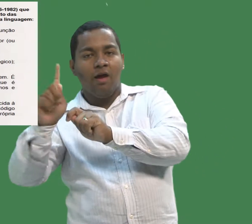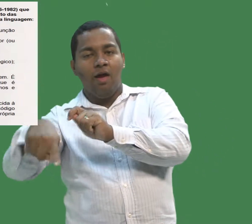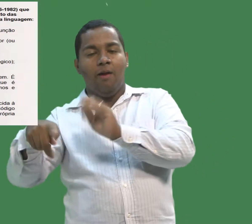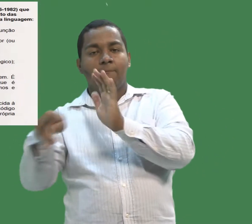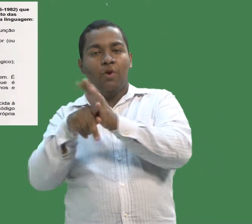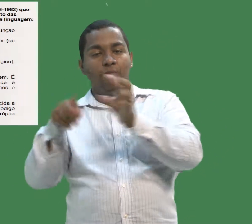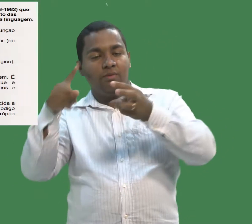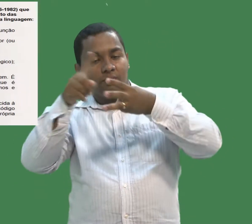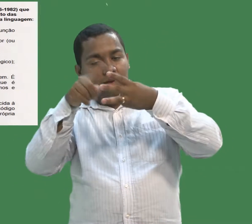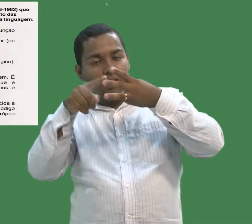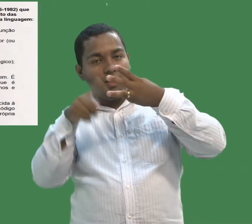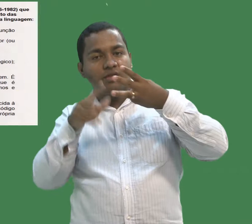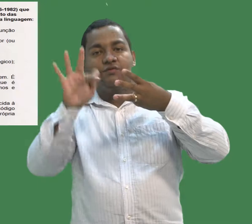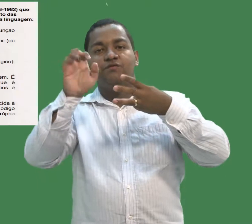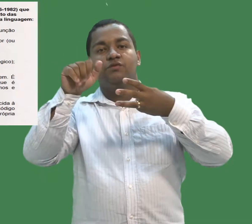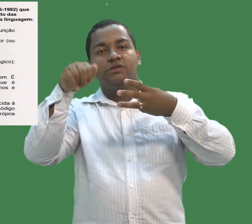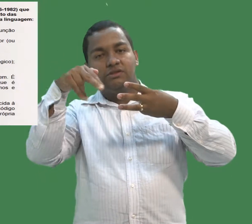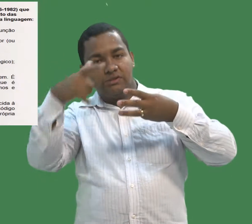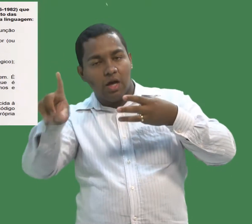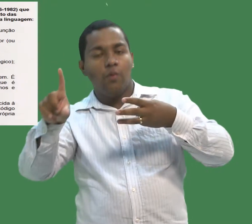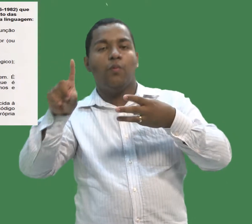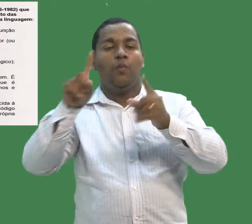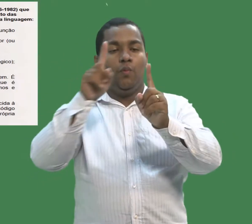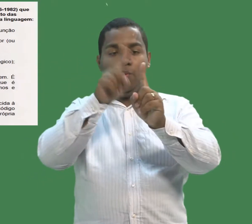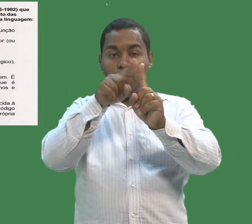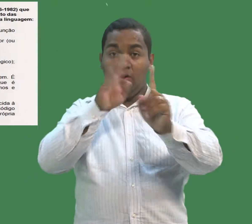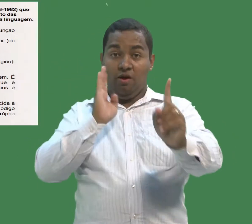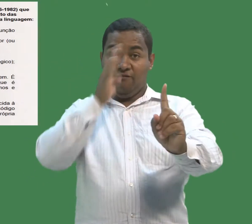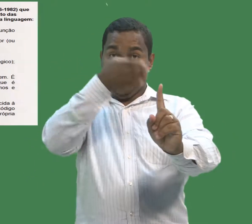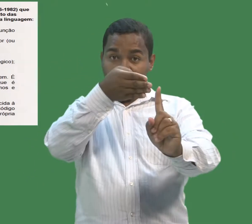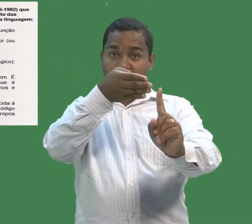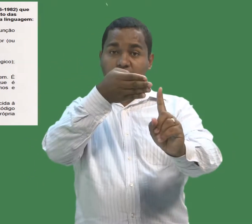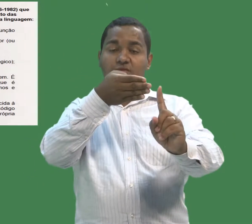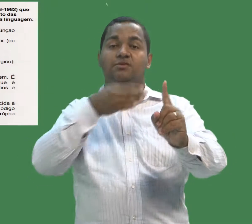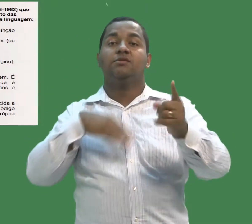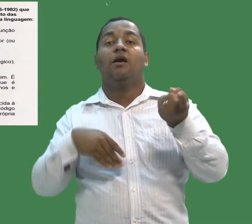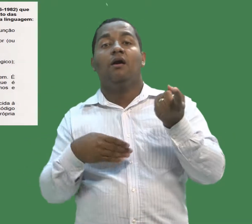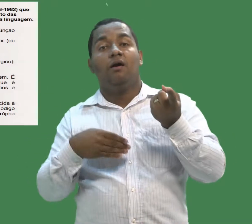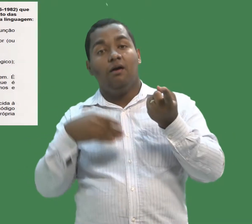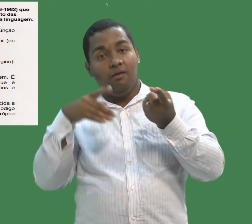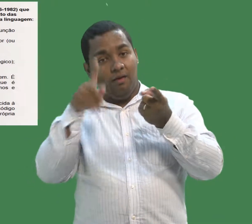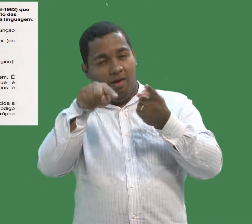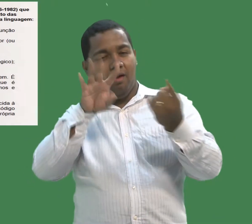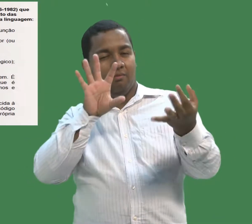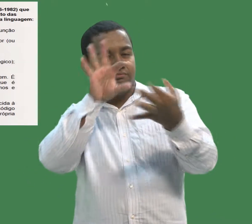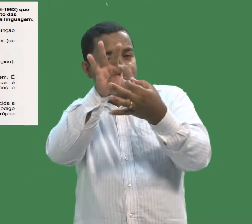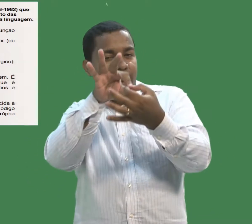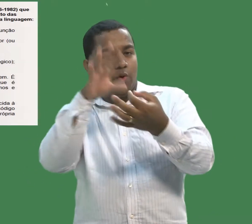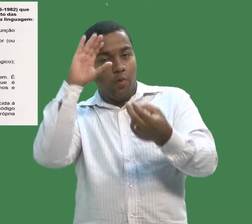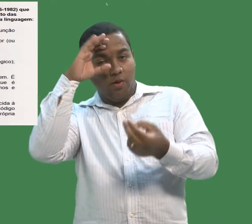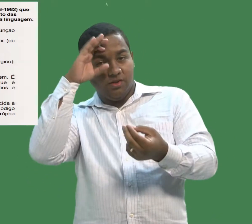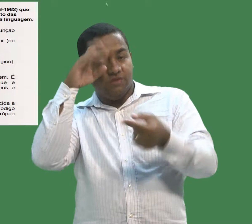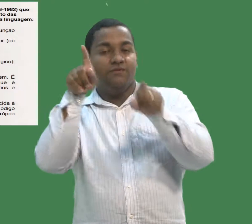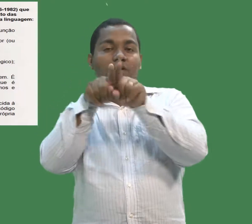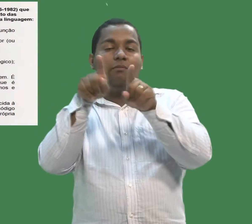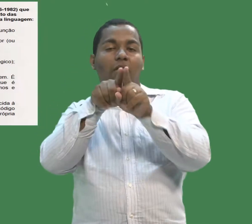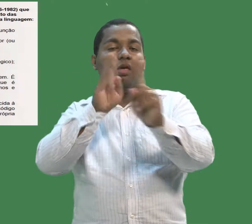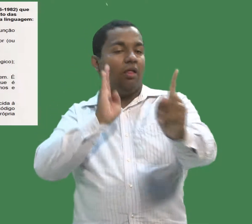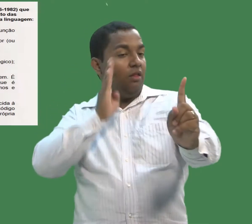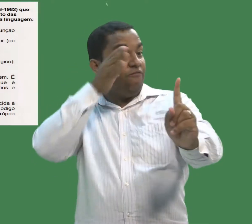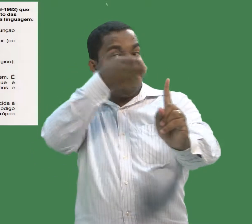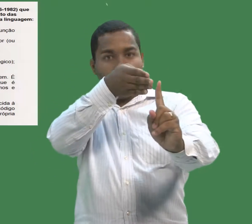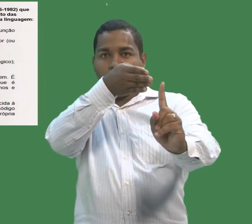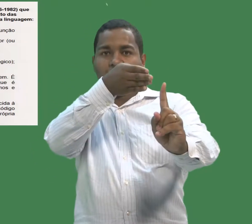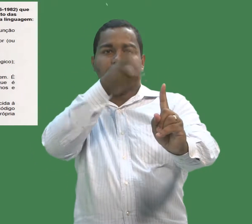denotativa, que corresponde à função cognitiva, está centrada no referente. Função emotiva ou